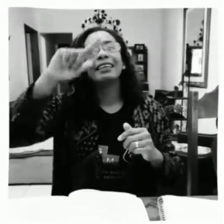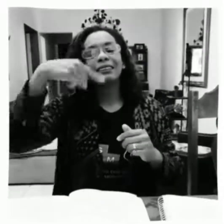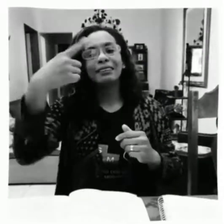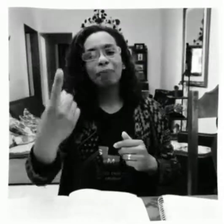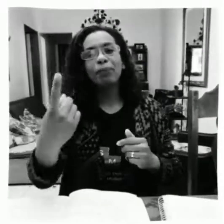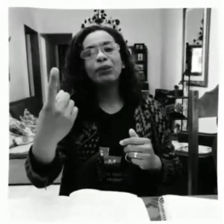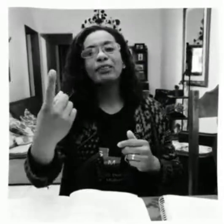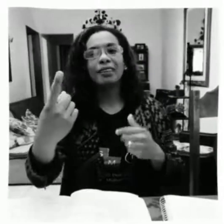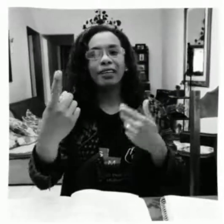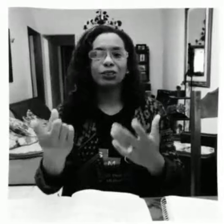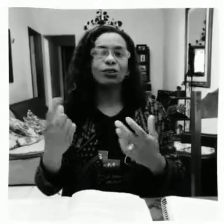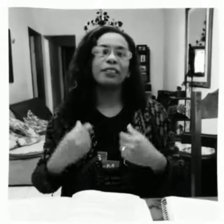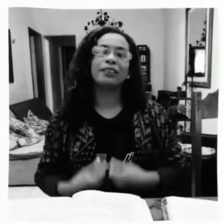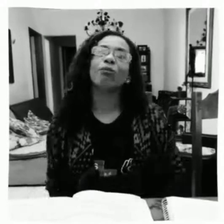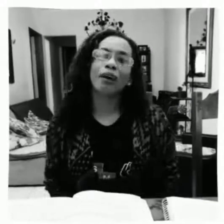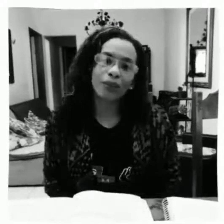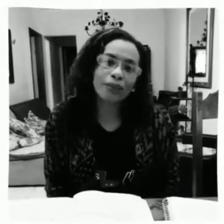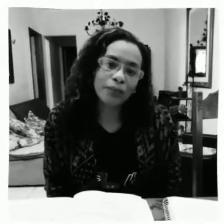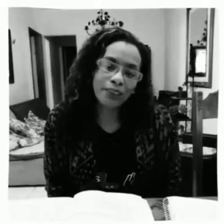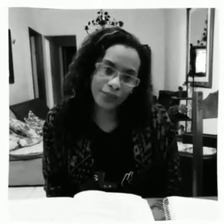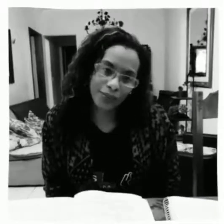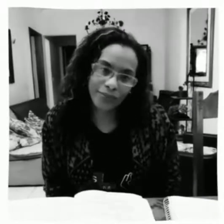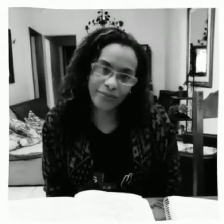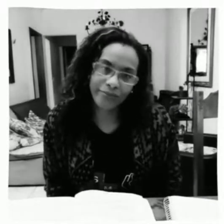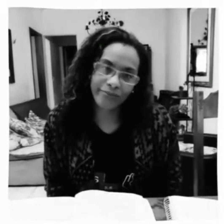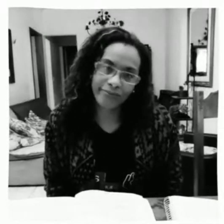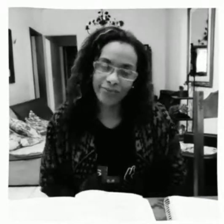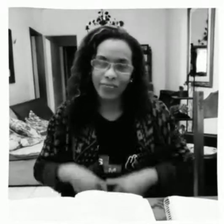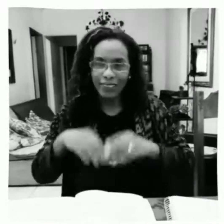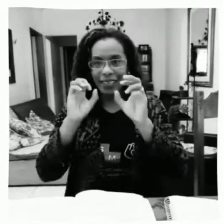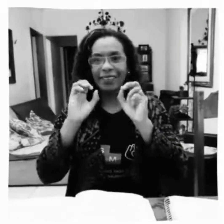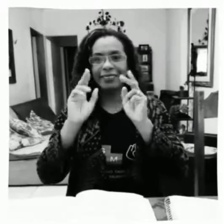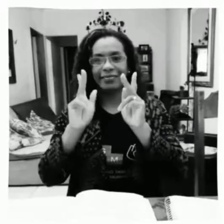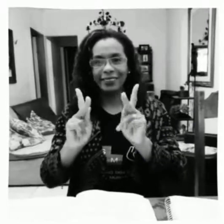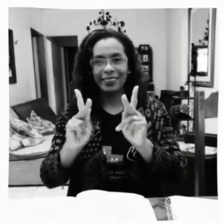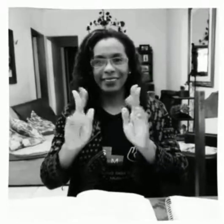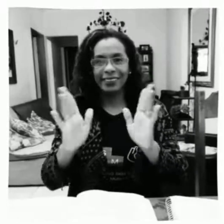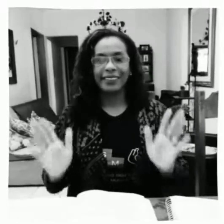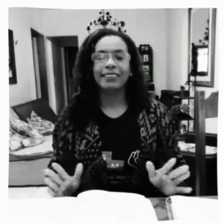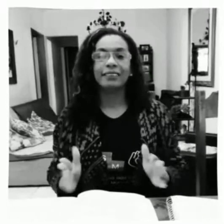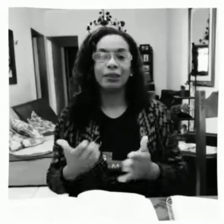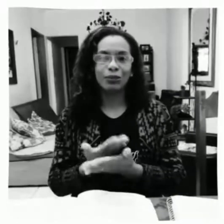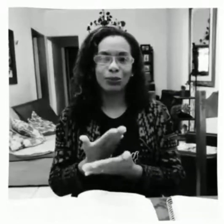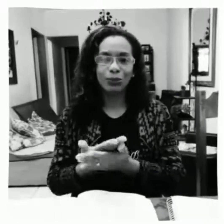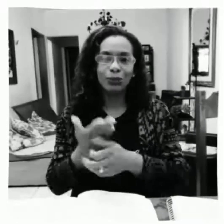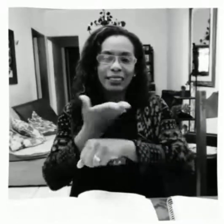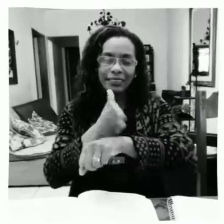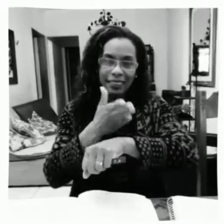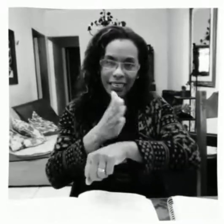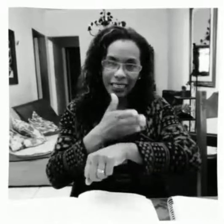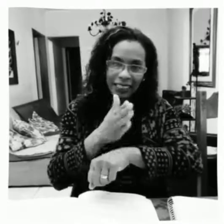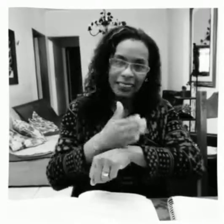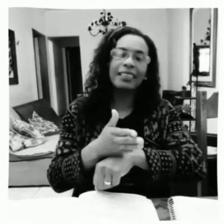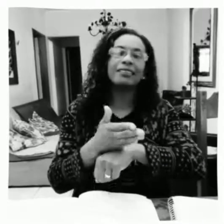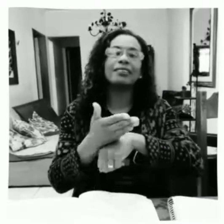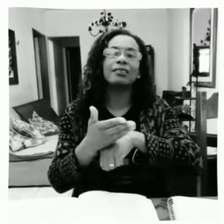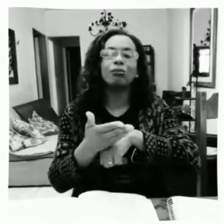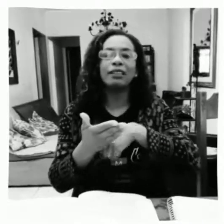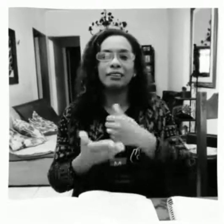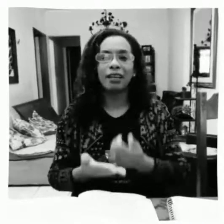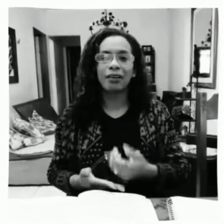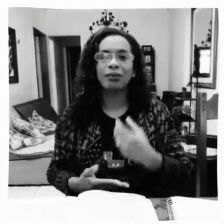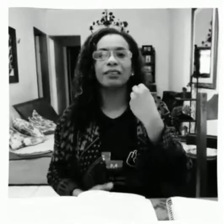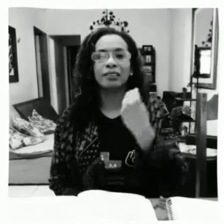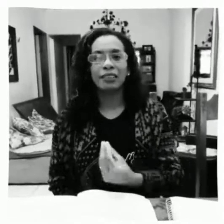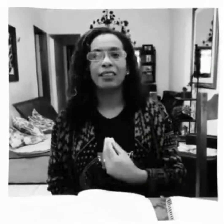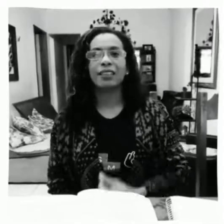que depois a gente vai ter uma aula sobre isso, ok? Então, estudem, treinem, assistam